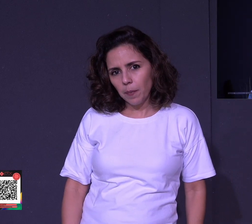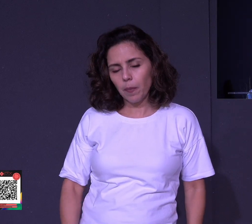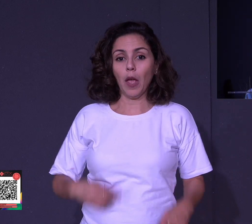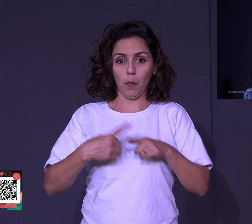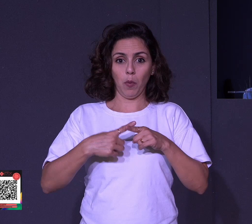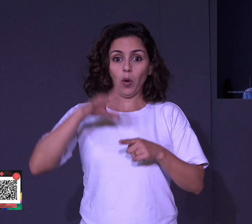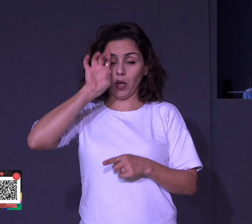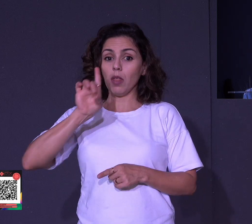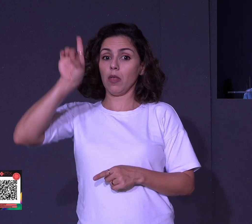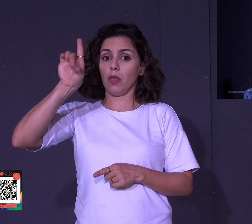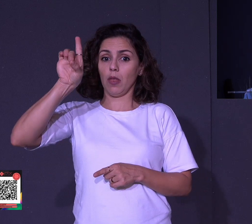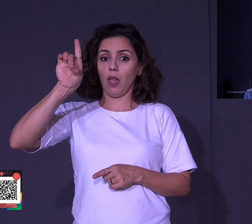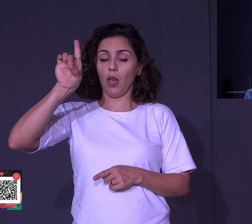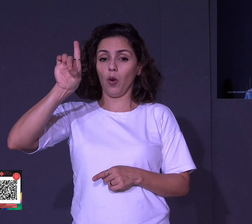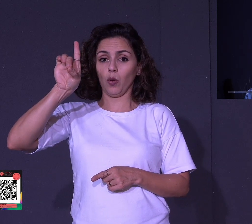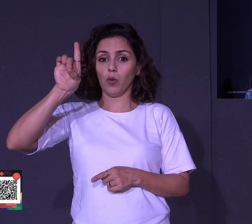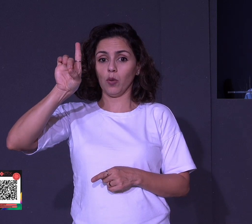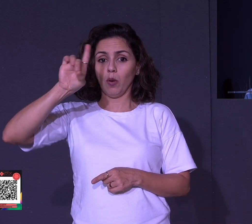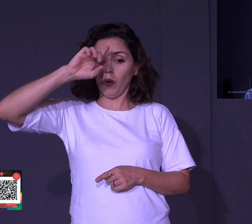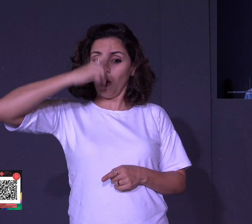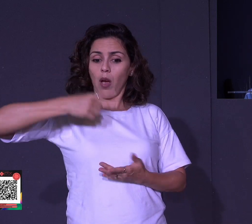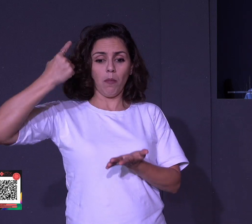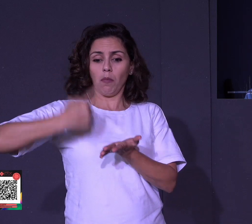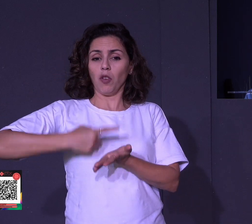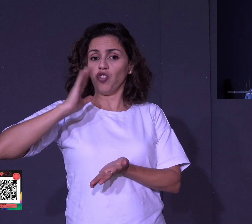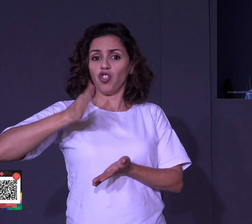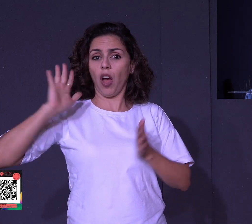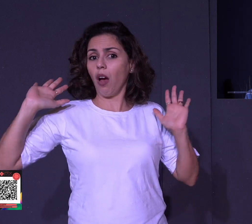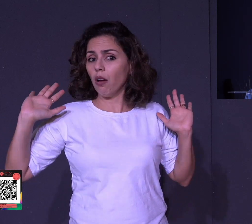para sempre. A segunda palavra que Paulo usa é